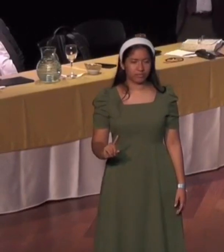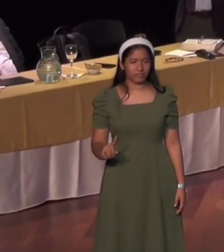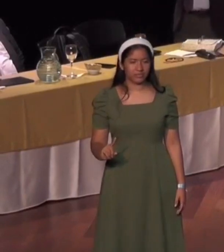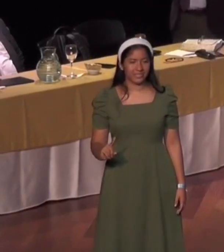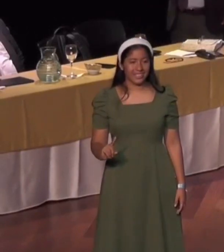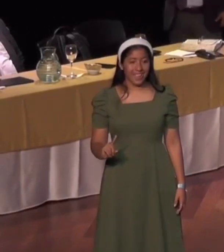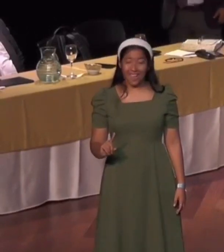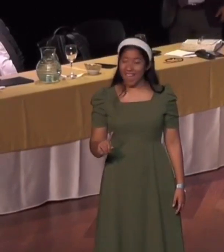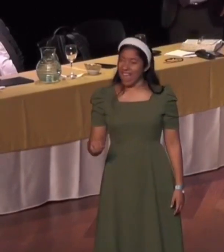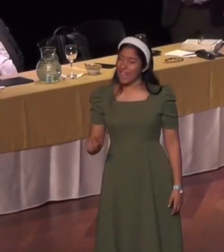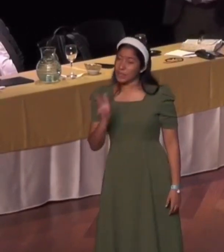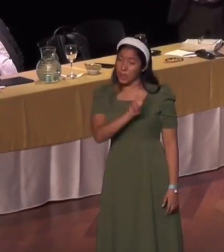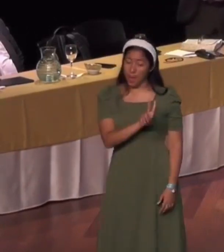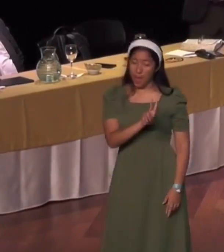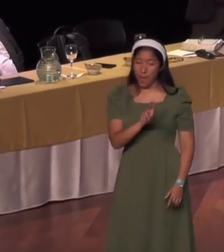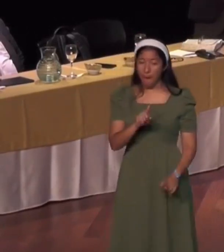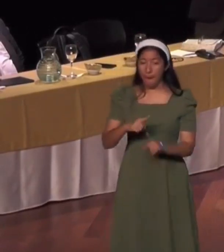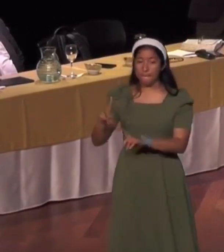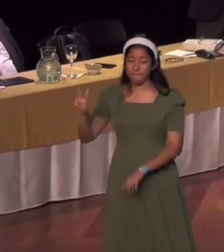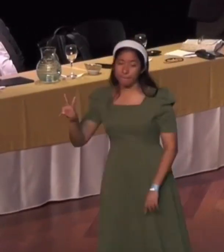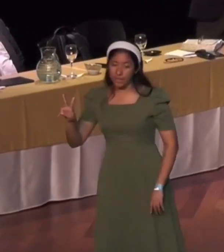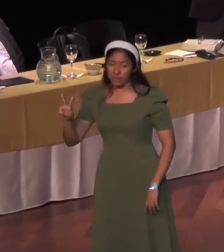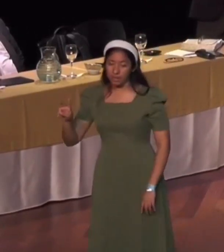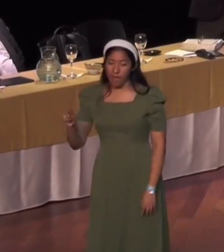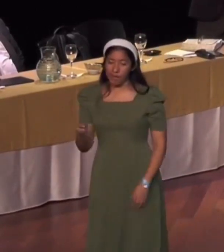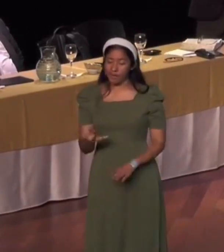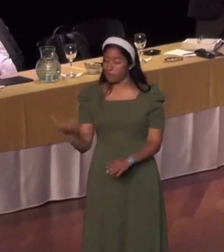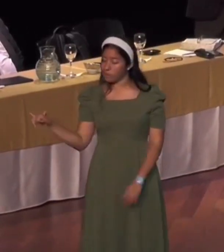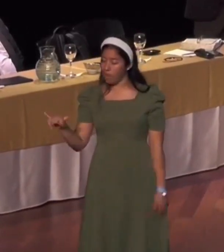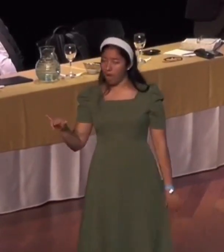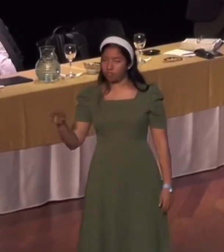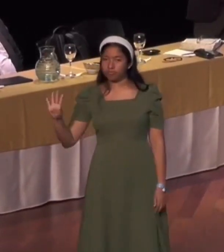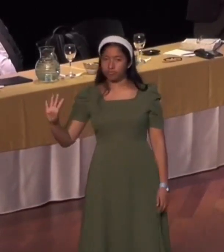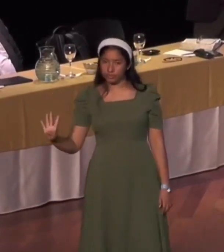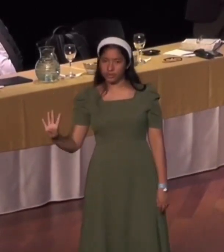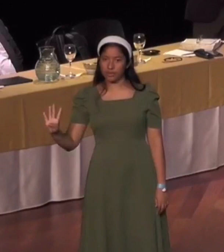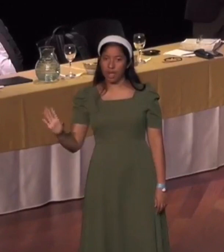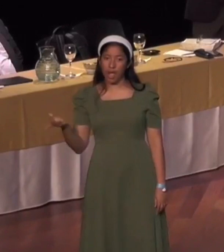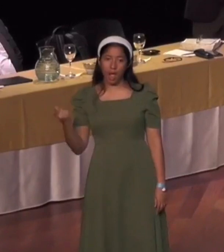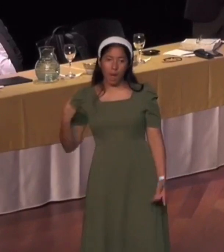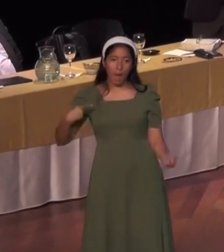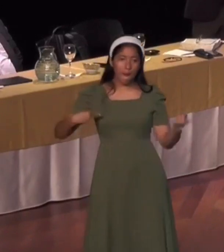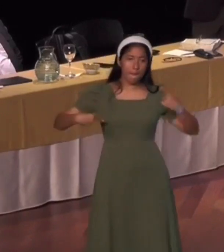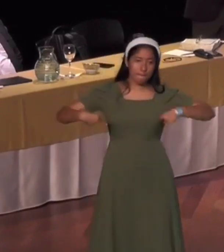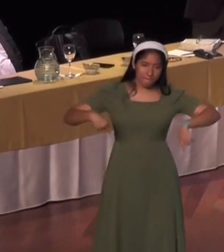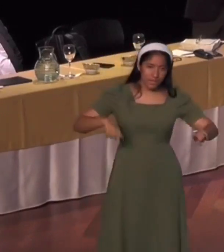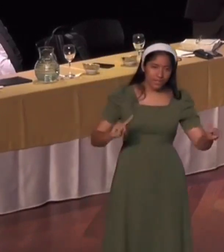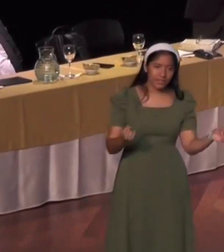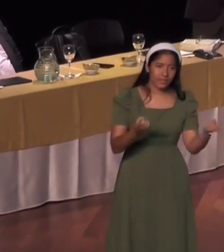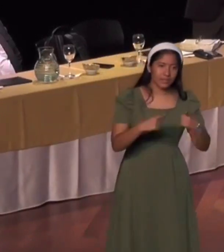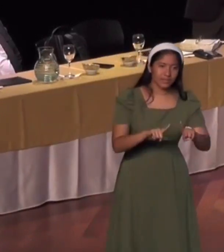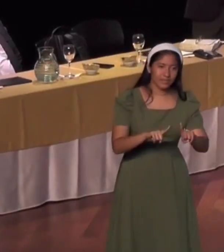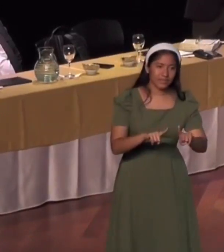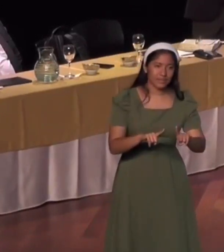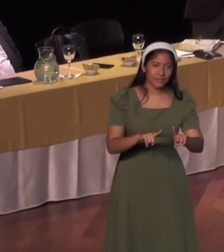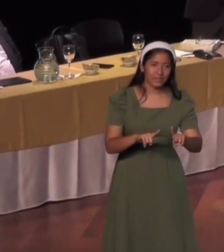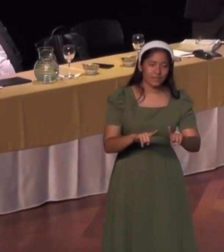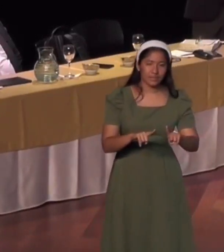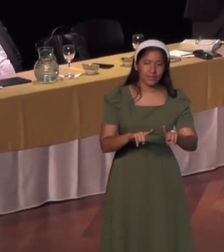que 2 más 2 es igual a 4, la progresión lineal. Pero en la matemática también hay algo que se llama el doble compuesto.